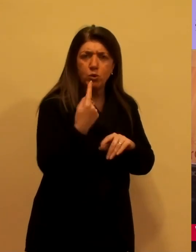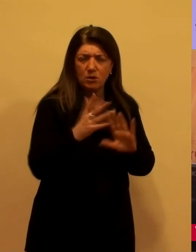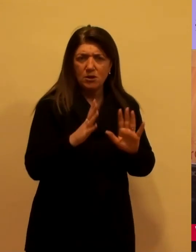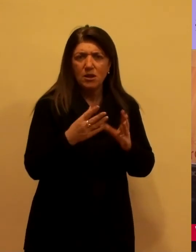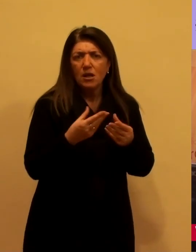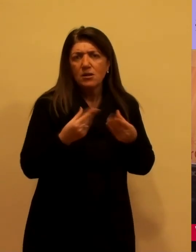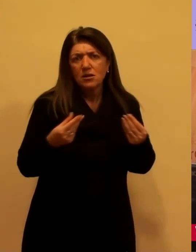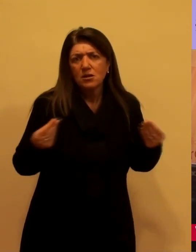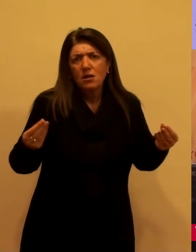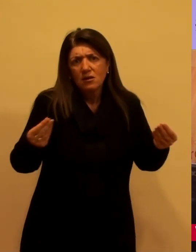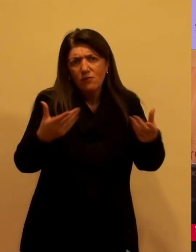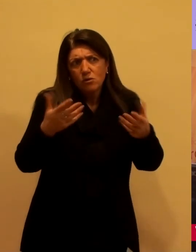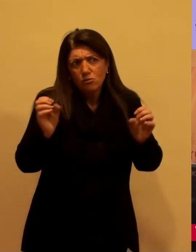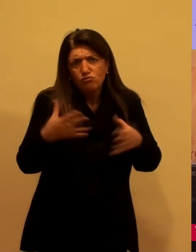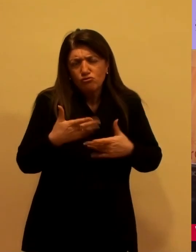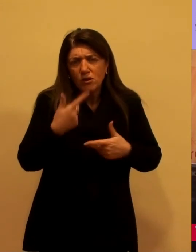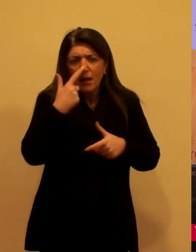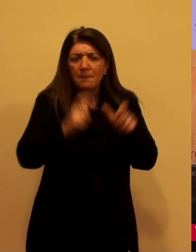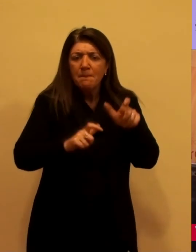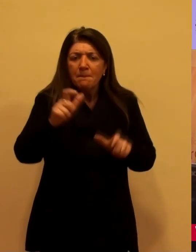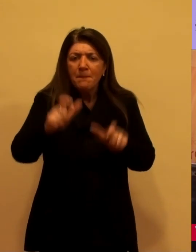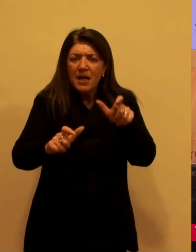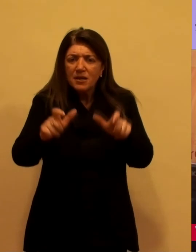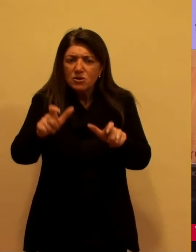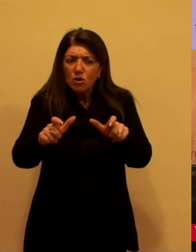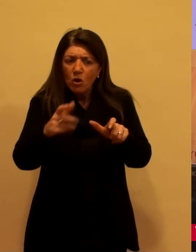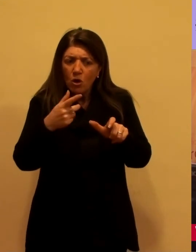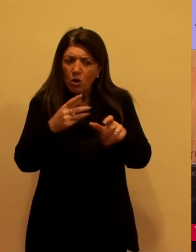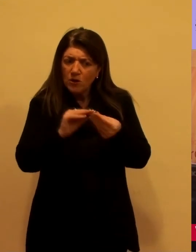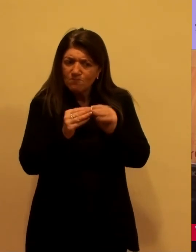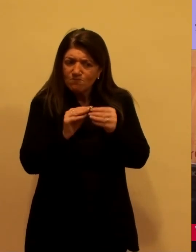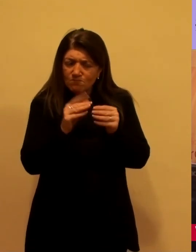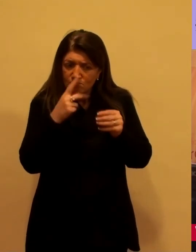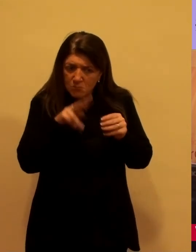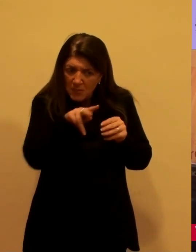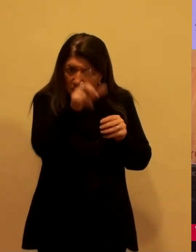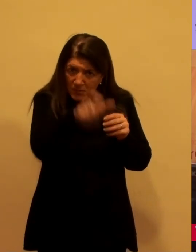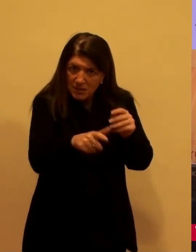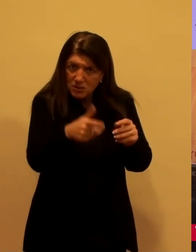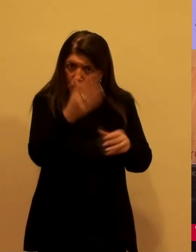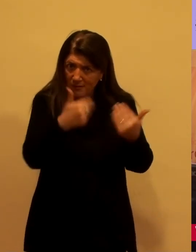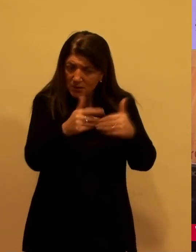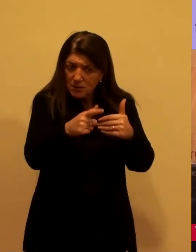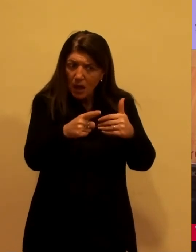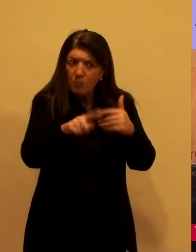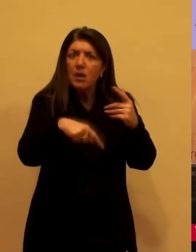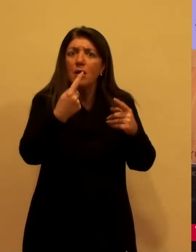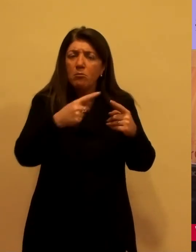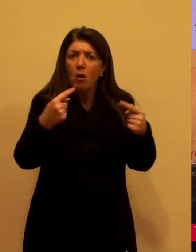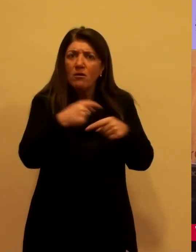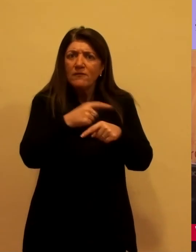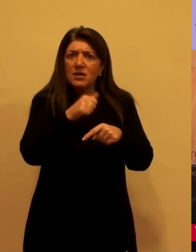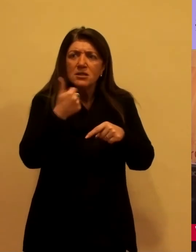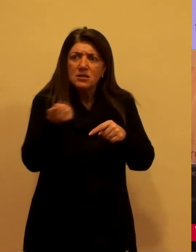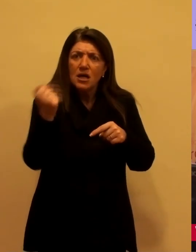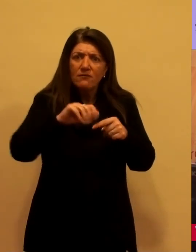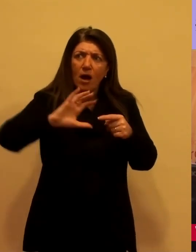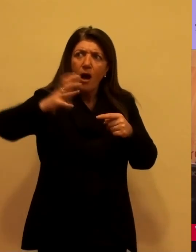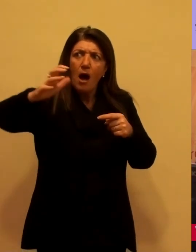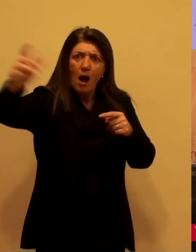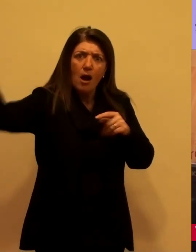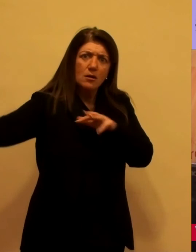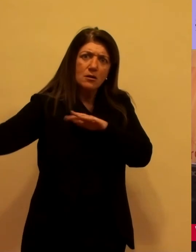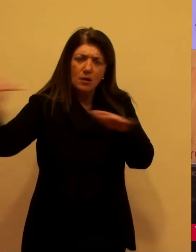spesso succede, fare un lavoro per le persone con difficoltà significa poi di fatto fare un lavoro che può servire anche a tante altre persone. A soddisfare tutti.